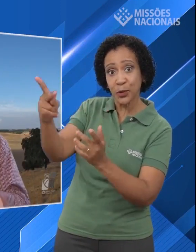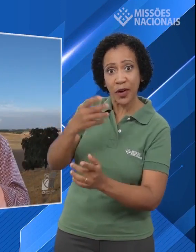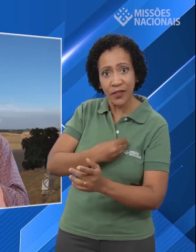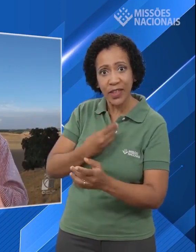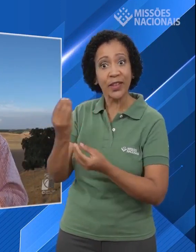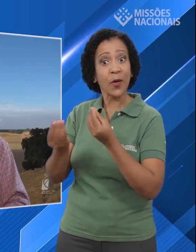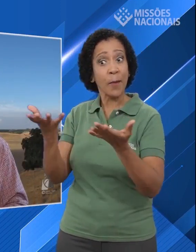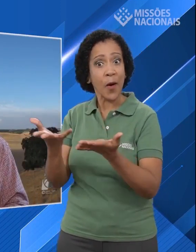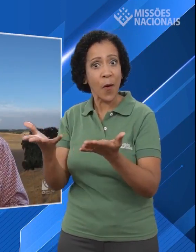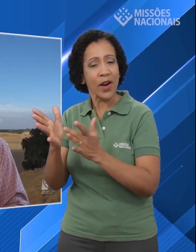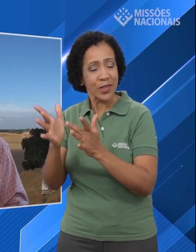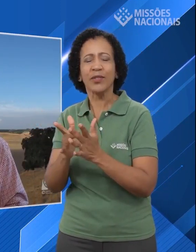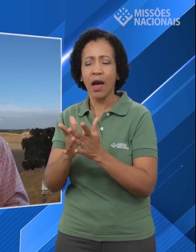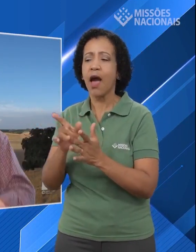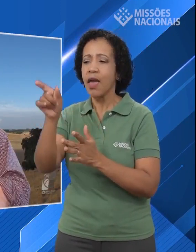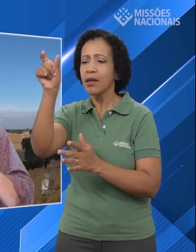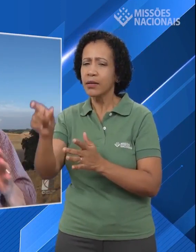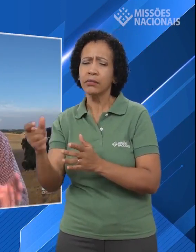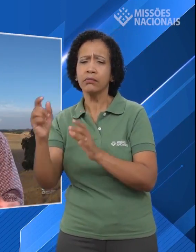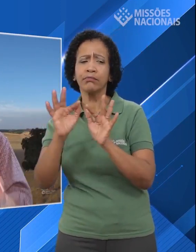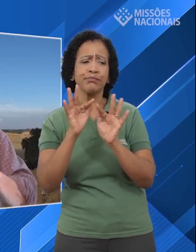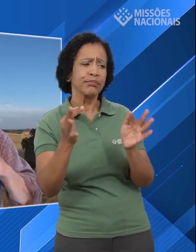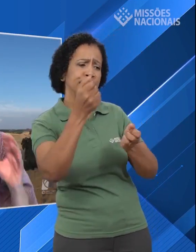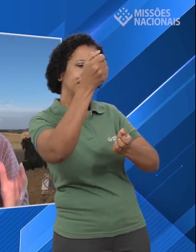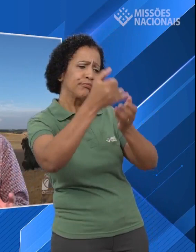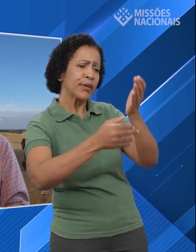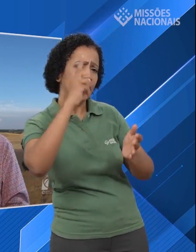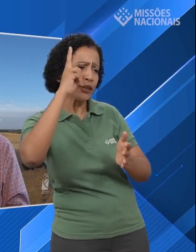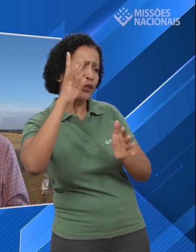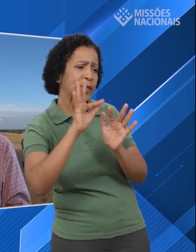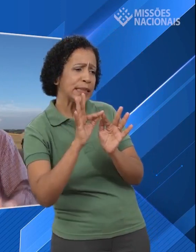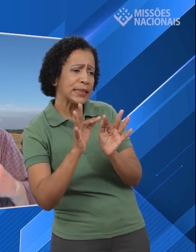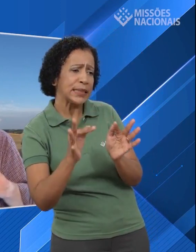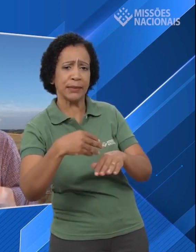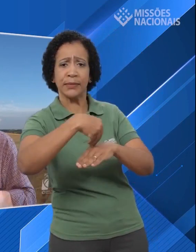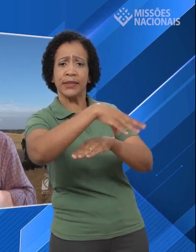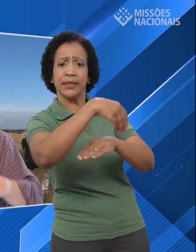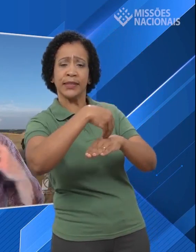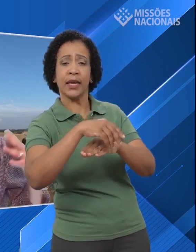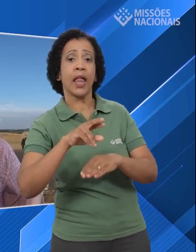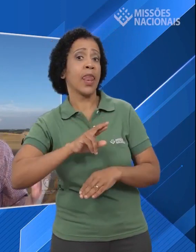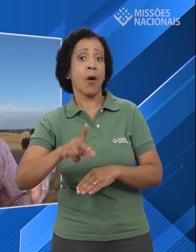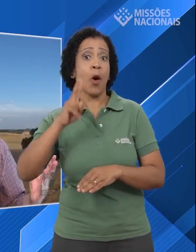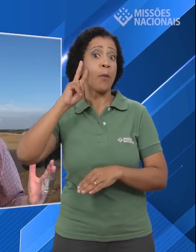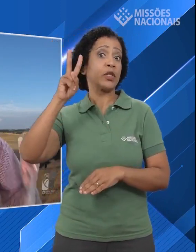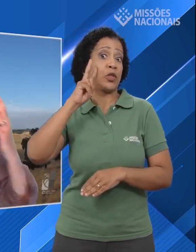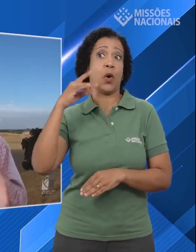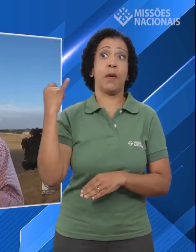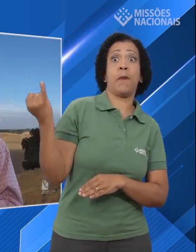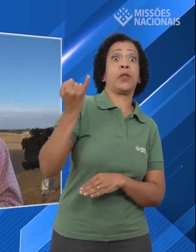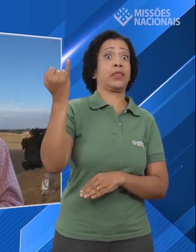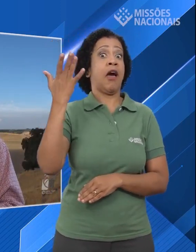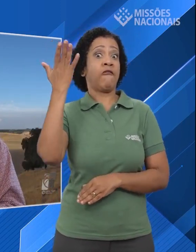mudou a vida dele e que ele estava agora vivendo para cristo e ele compartilhou a história dele de maneira simples era a história dele